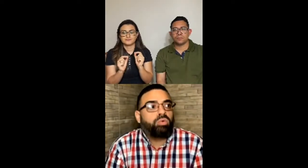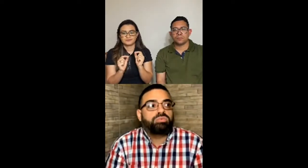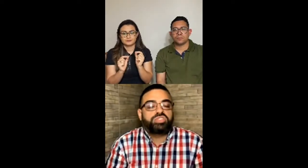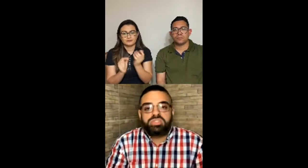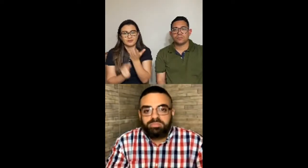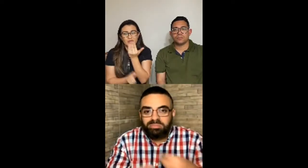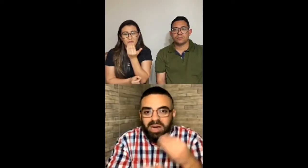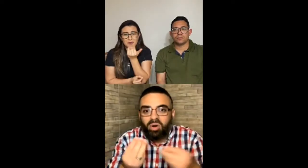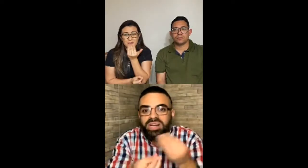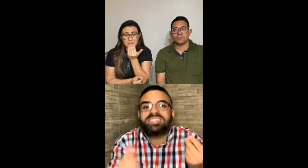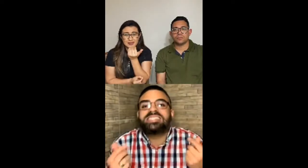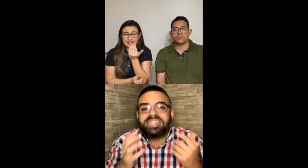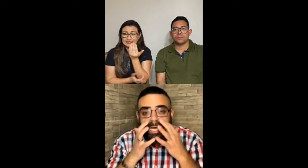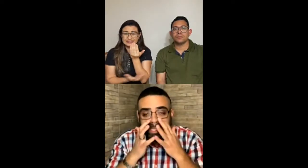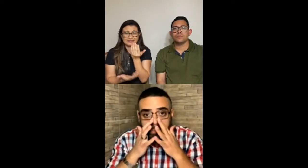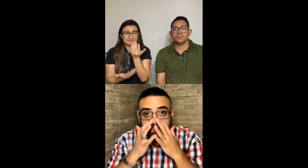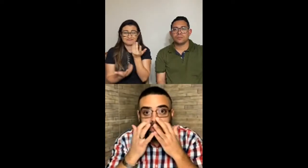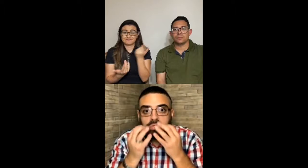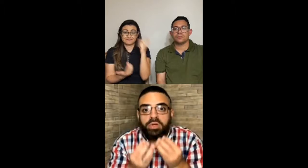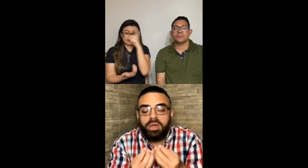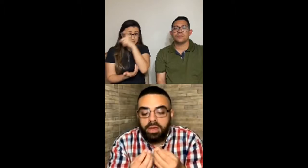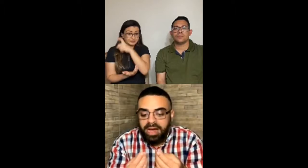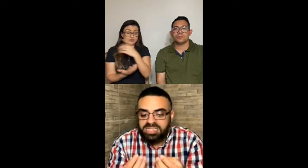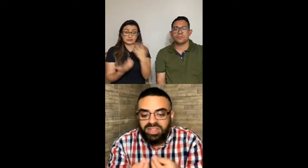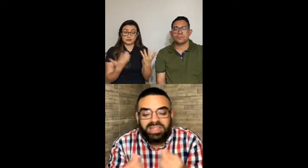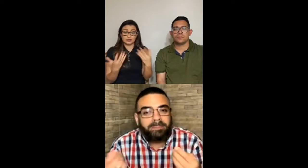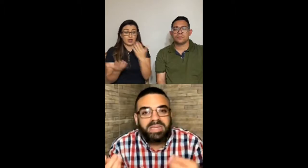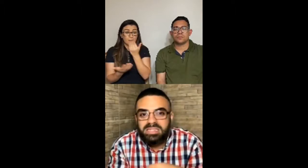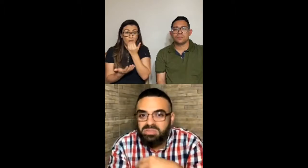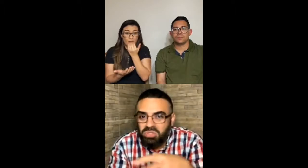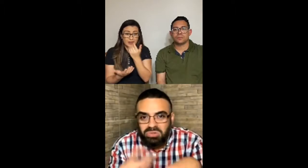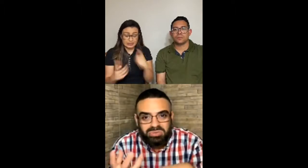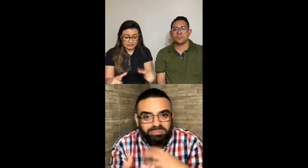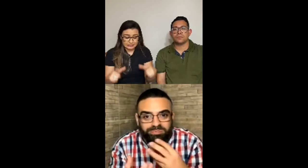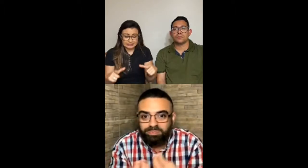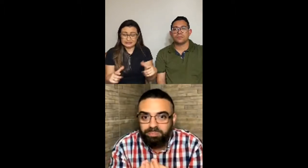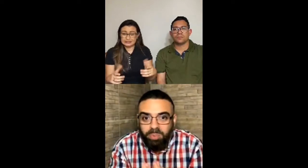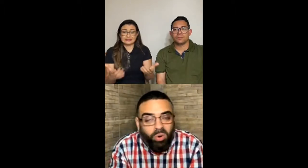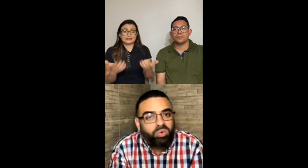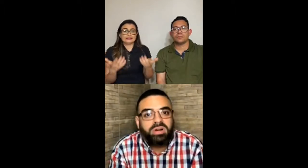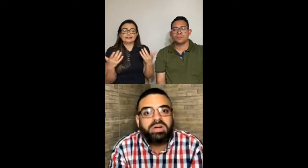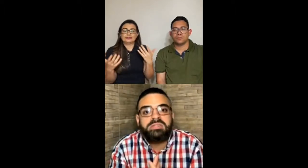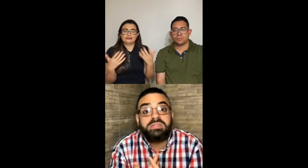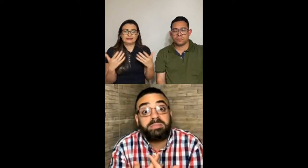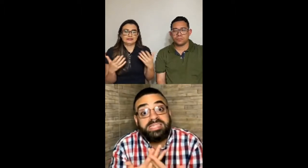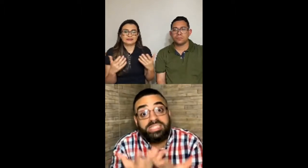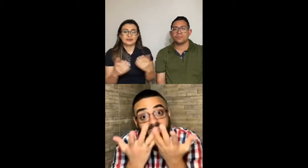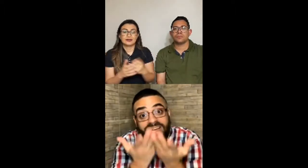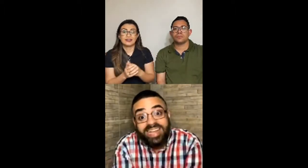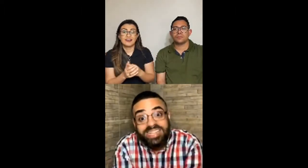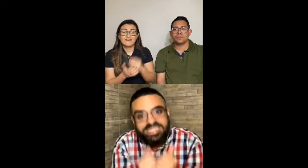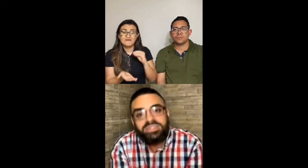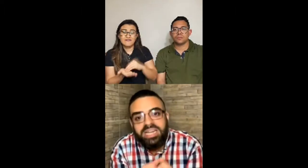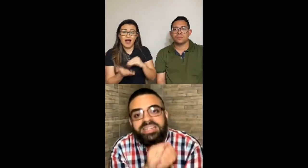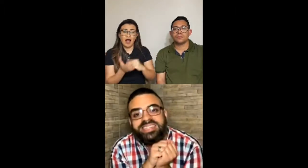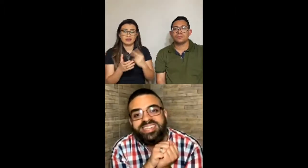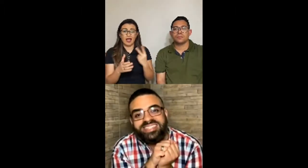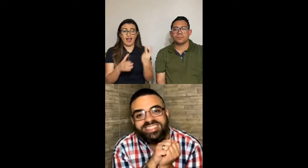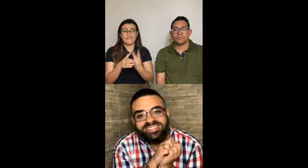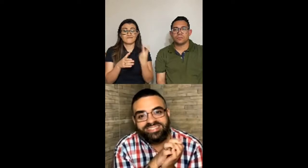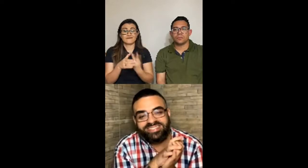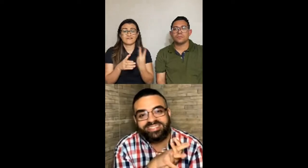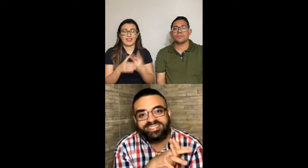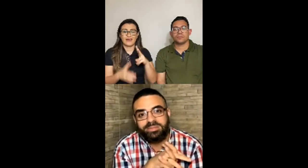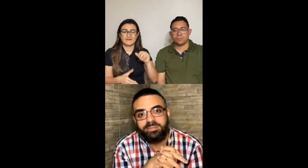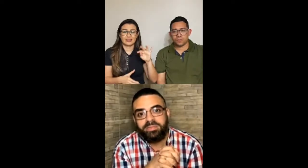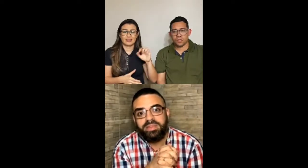uma quantidade de comida muito mal organizada, as vitaminas